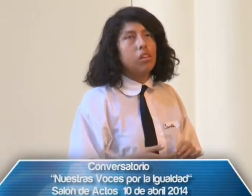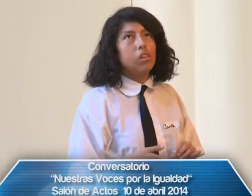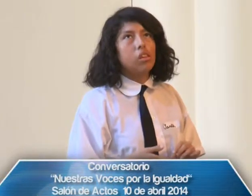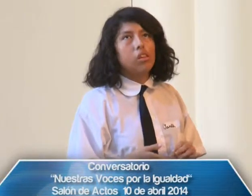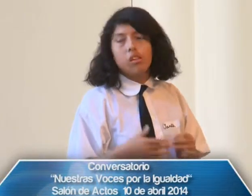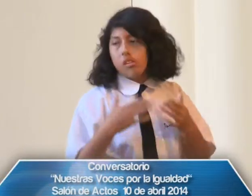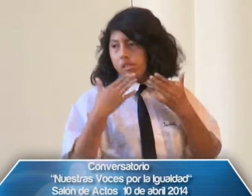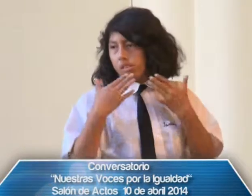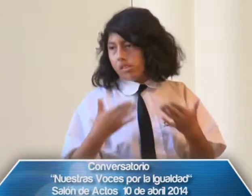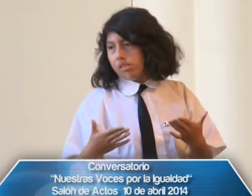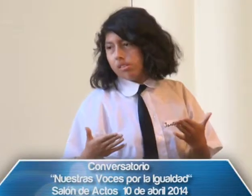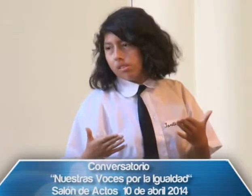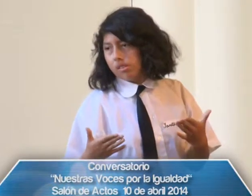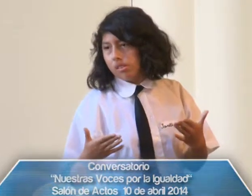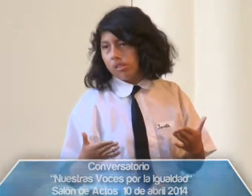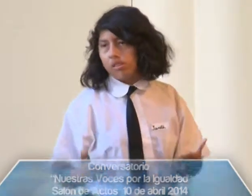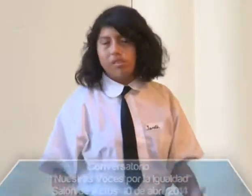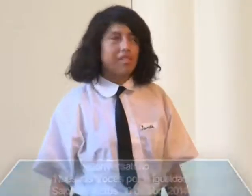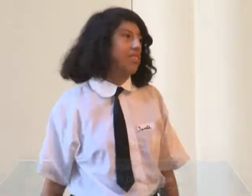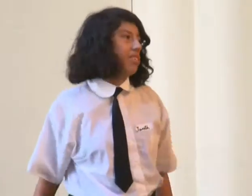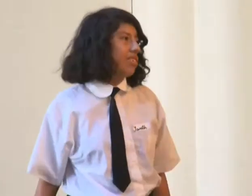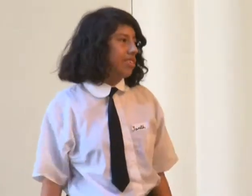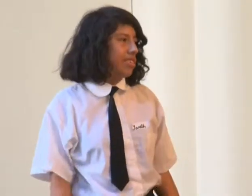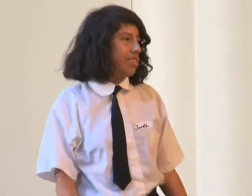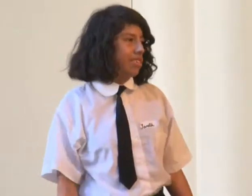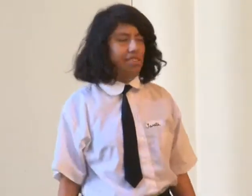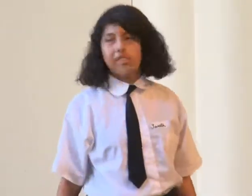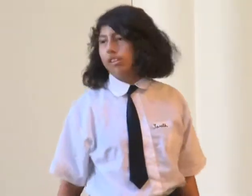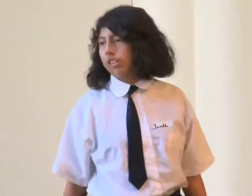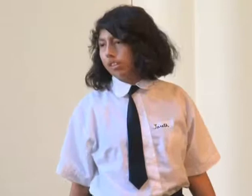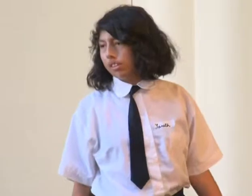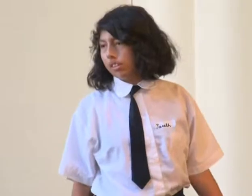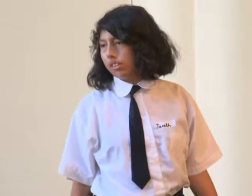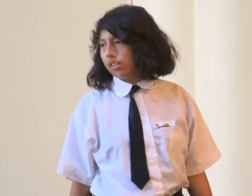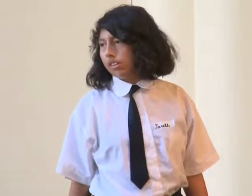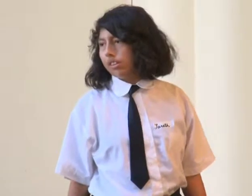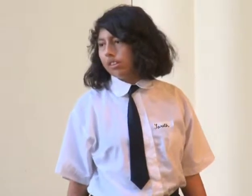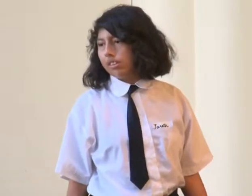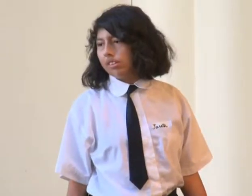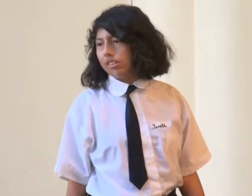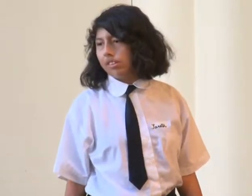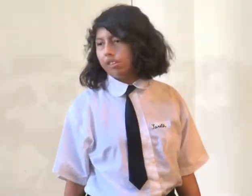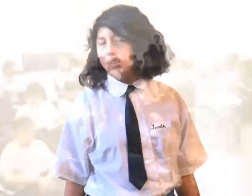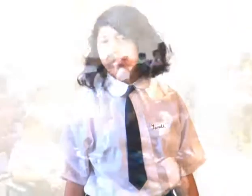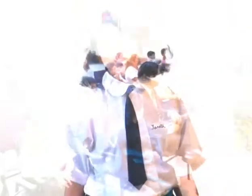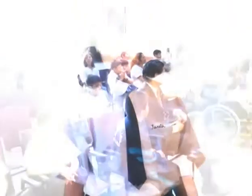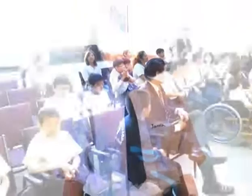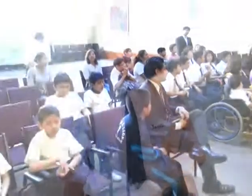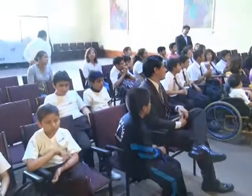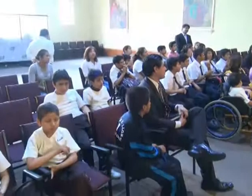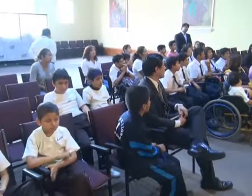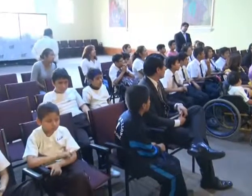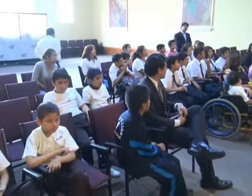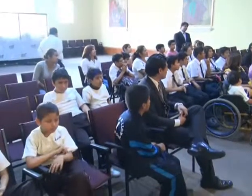yo cómo puedo saber necesitamos luces para poder saber que hay peligro muchas gracias me llamo claudia